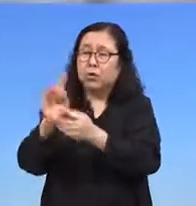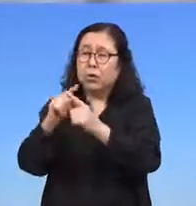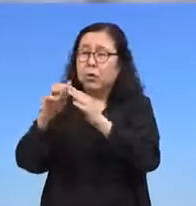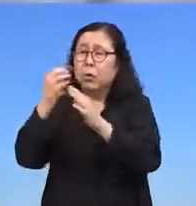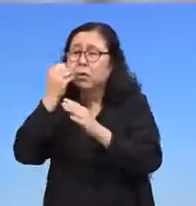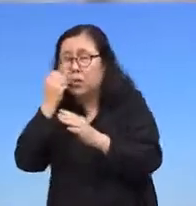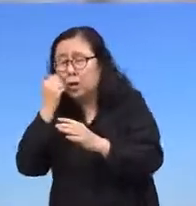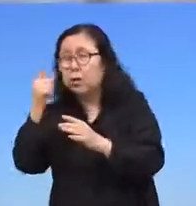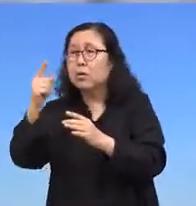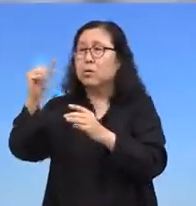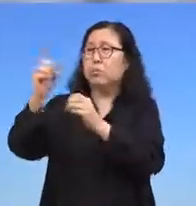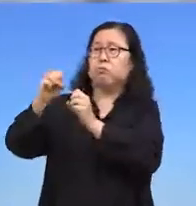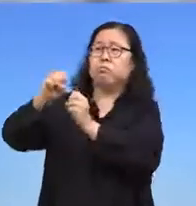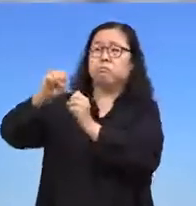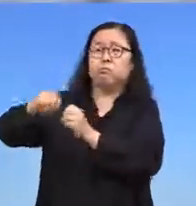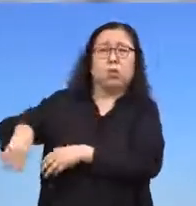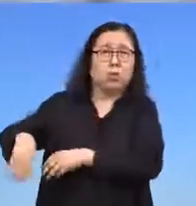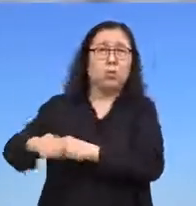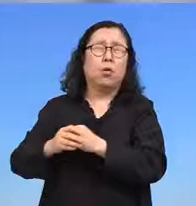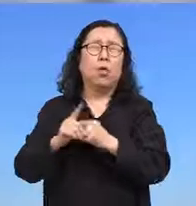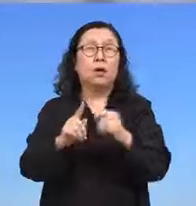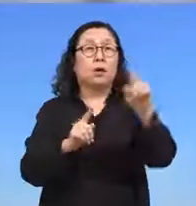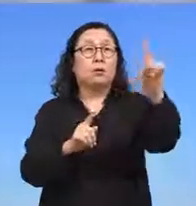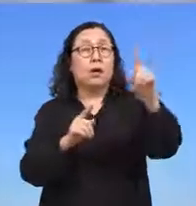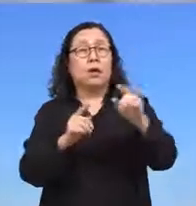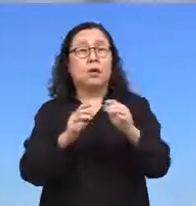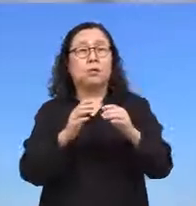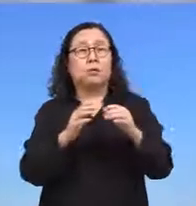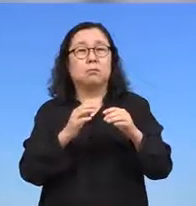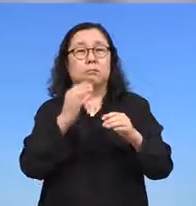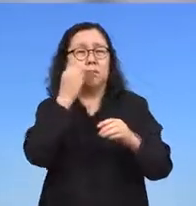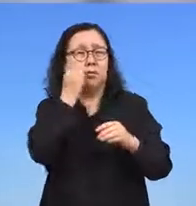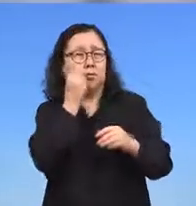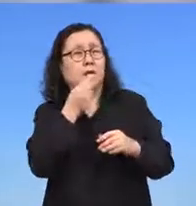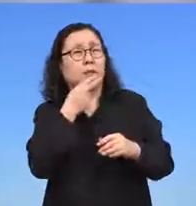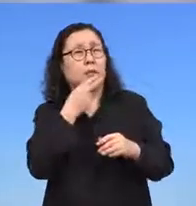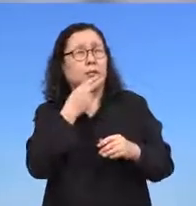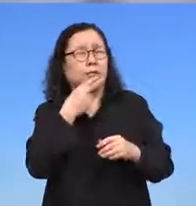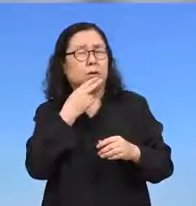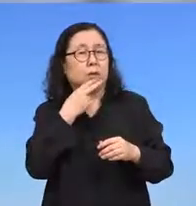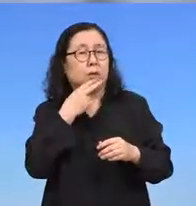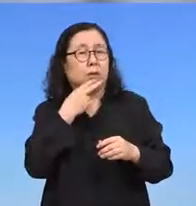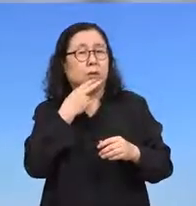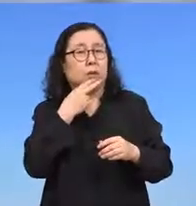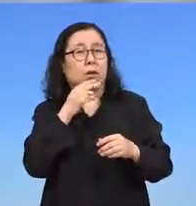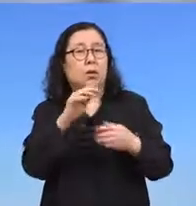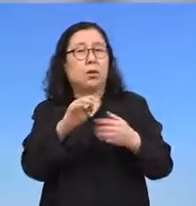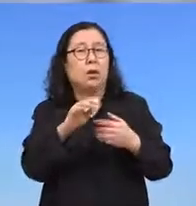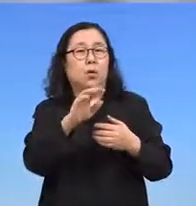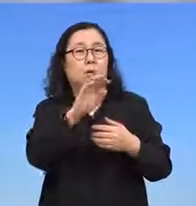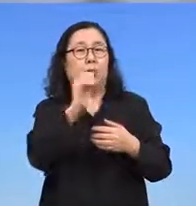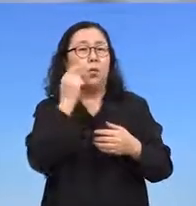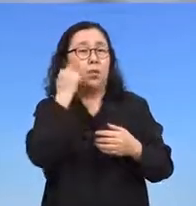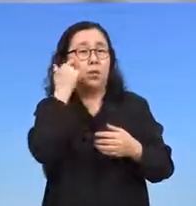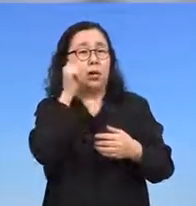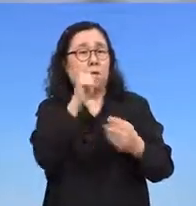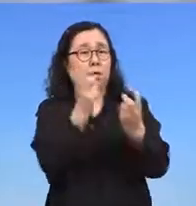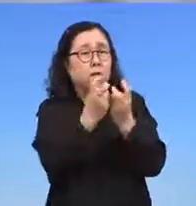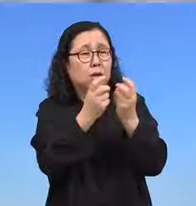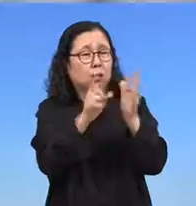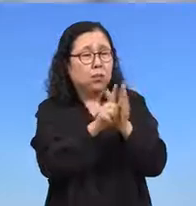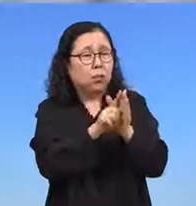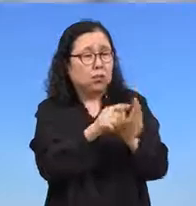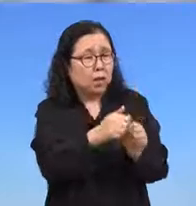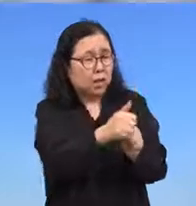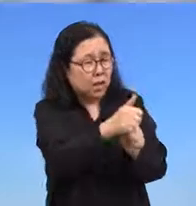그게 불안하죠. 너무 이해가 되는 게요, 사실 불안한 걸로 치면은 분당 우리 교회 전체에서 제가 제일